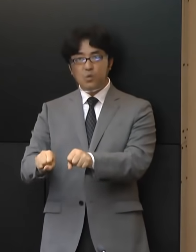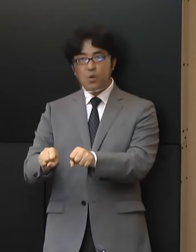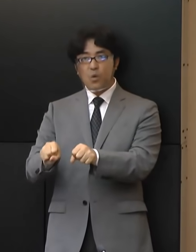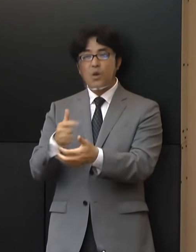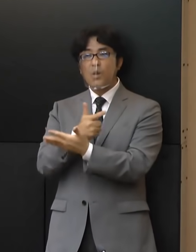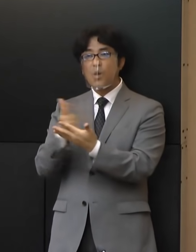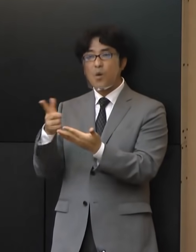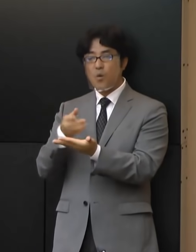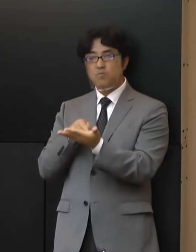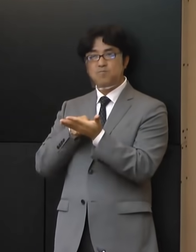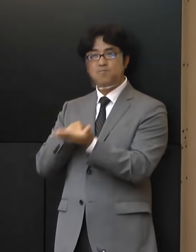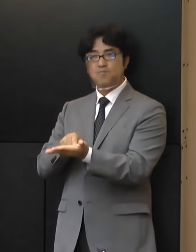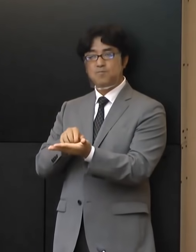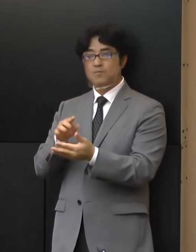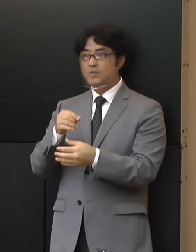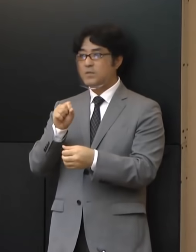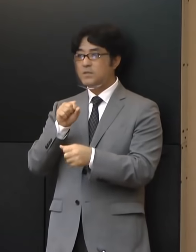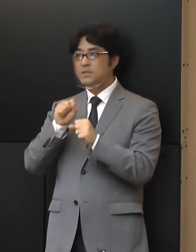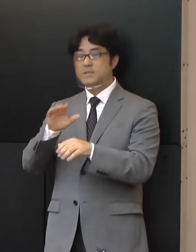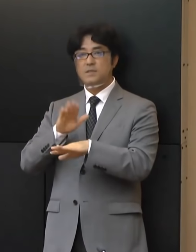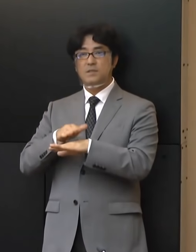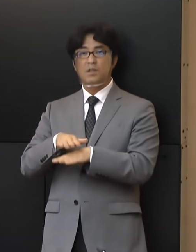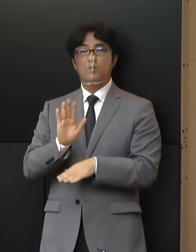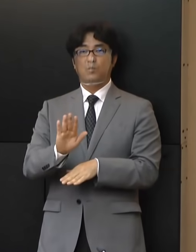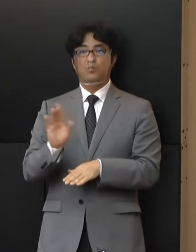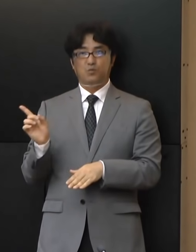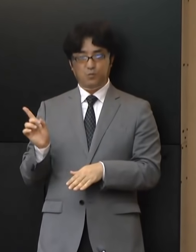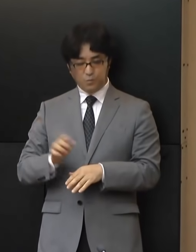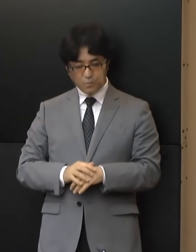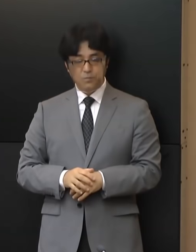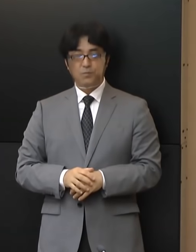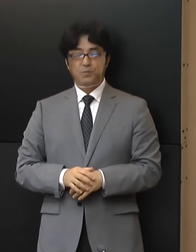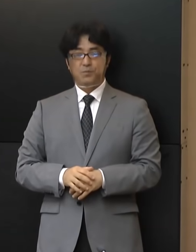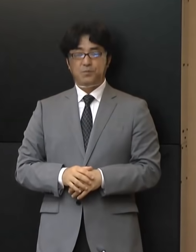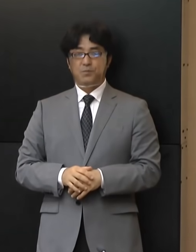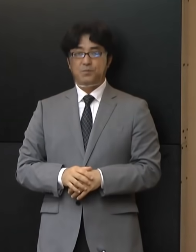和などを実施しています。それから、